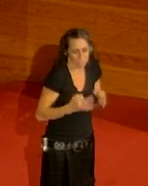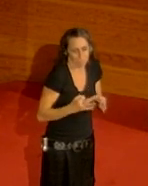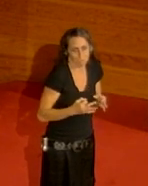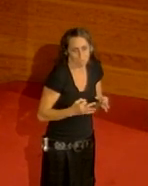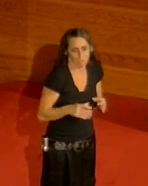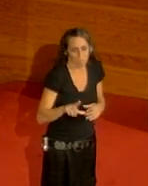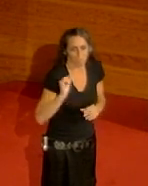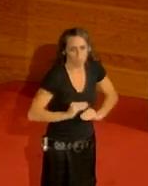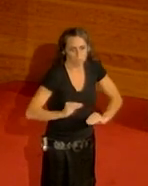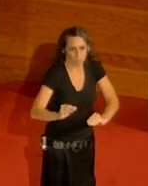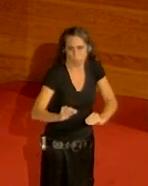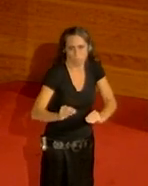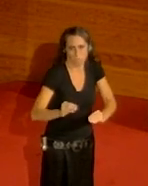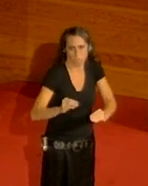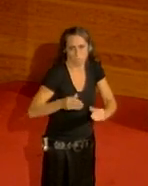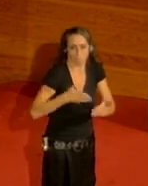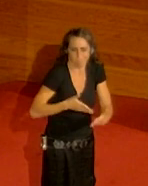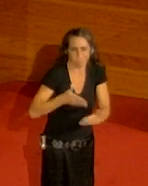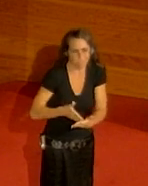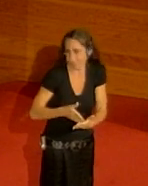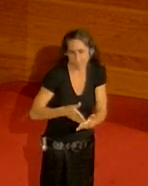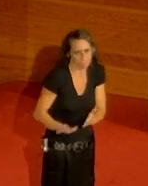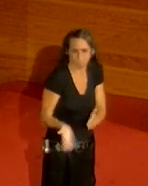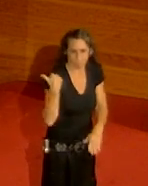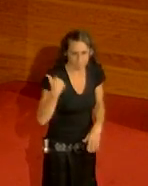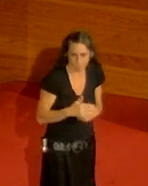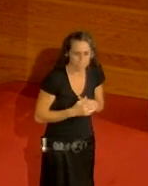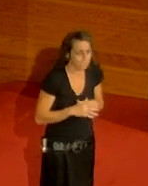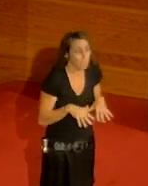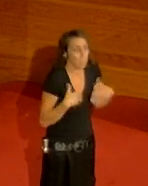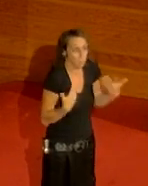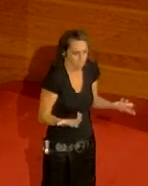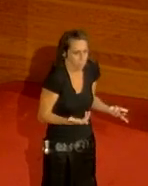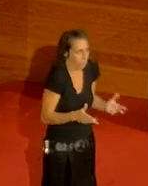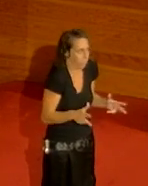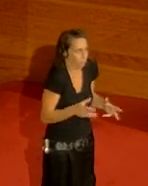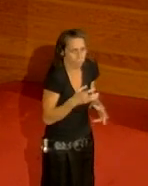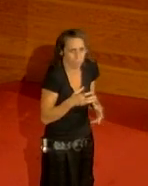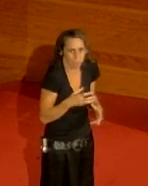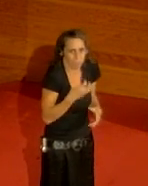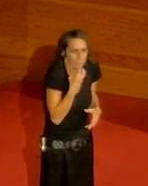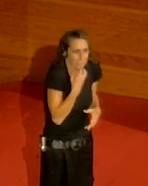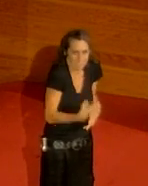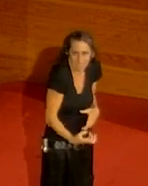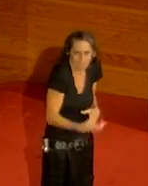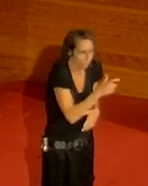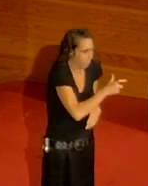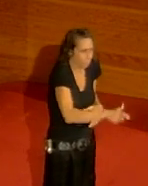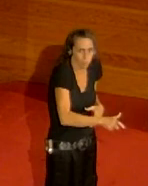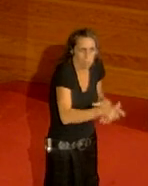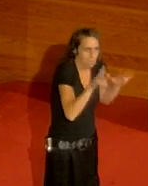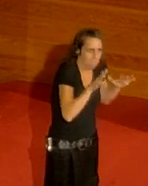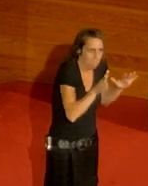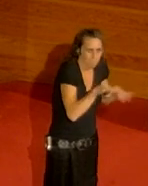cotos sus decisiones pero claro por eso está la mitad de Israel que ha salido a las calles diciendo es una el supremo es una garantía